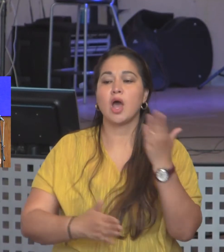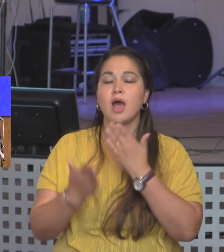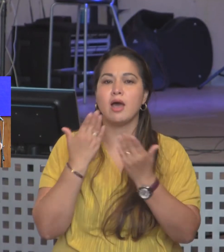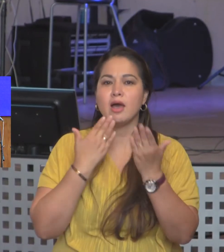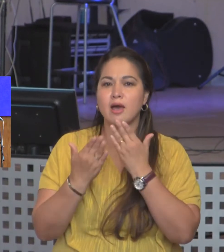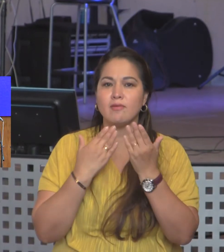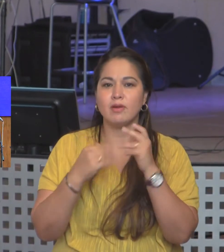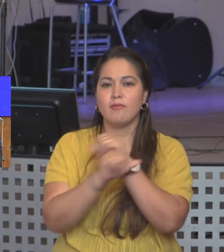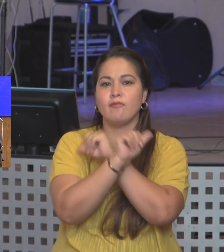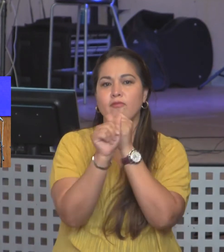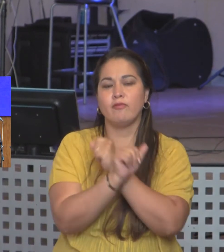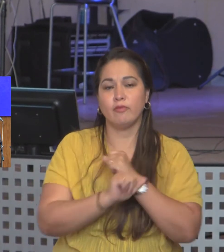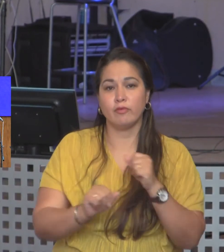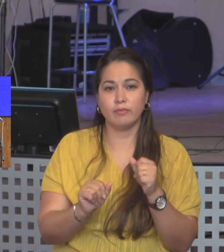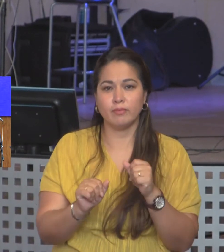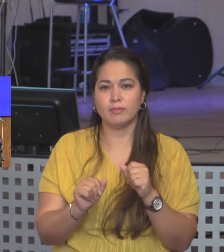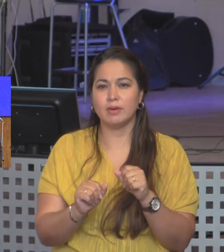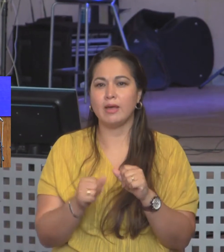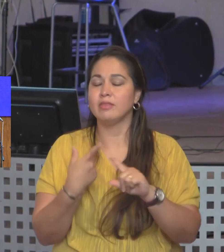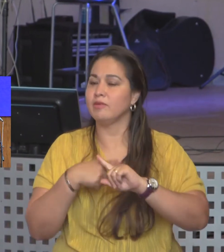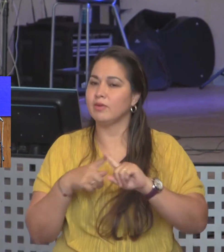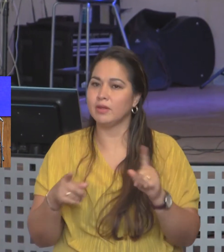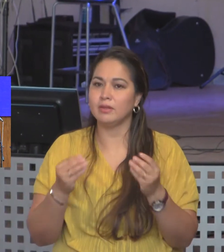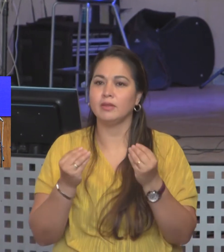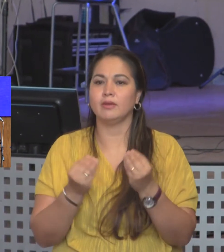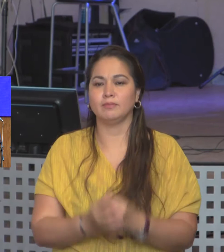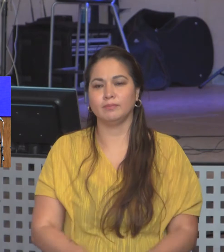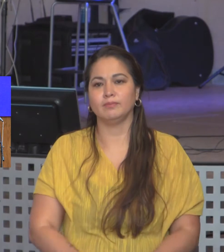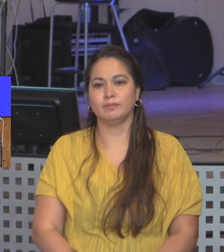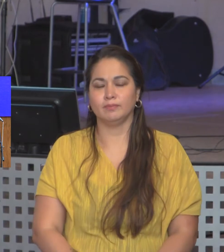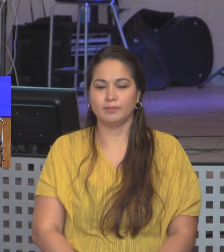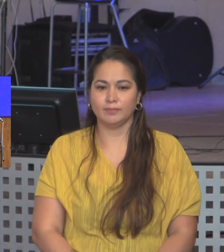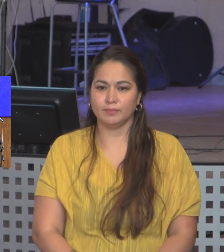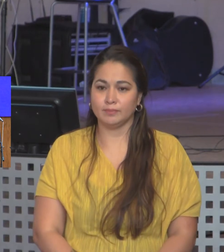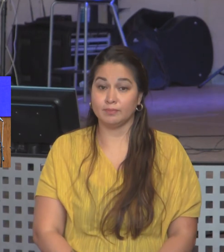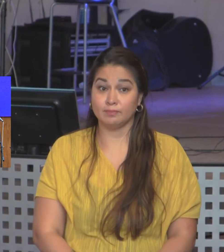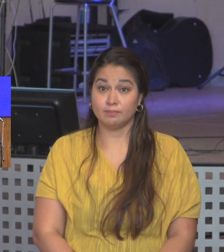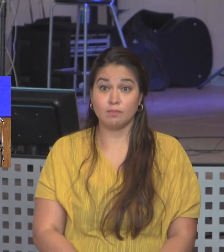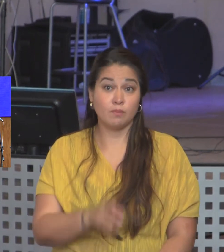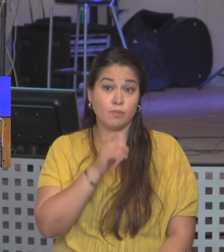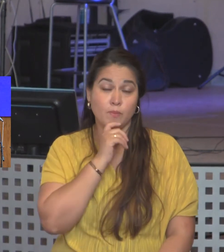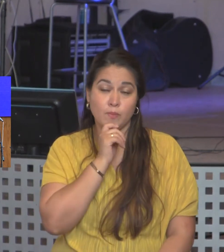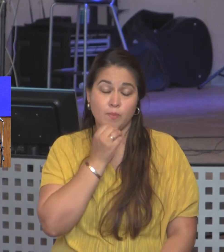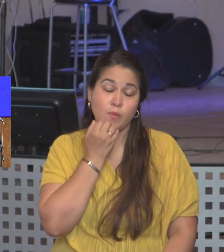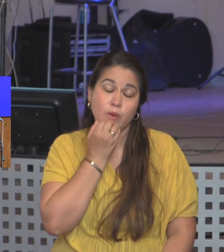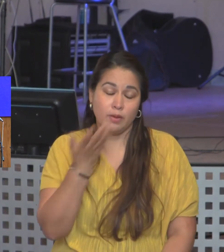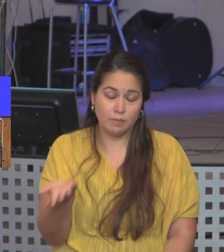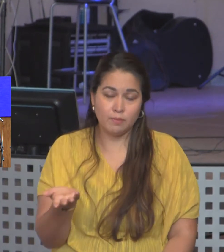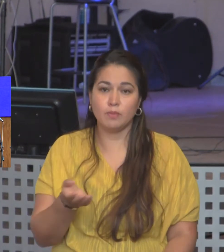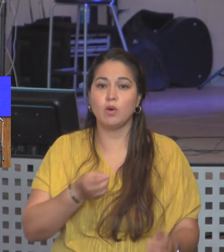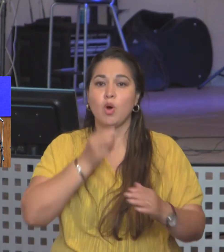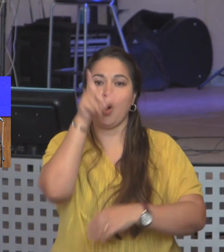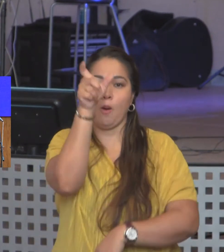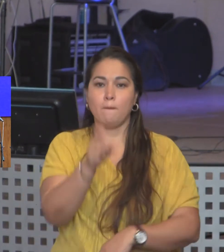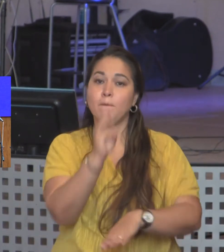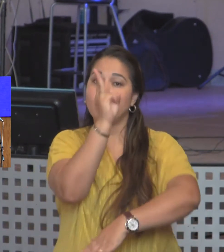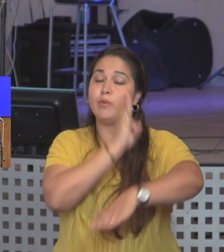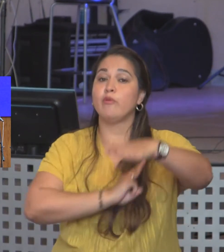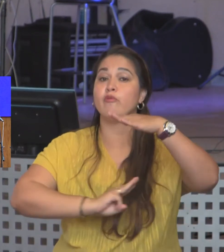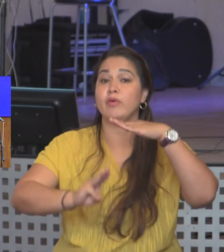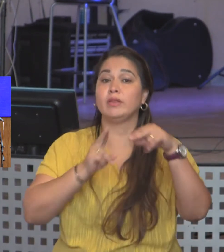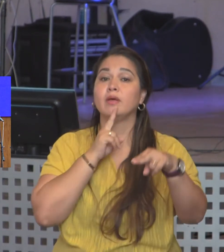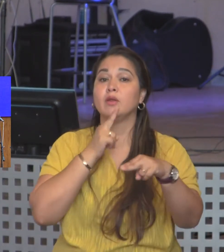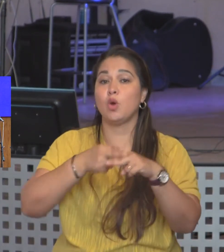días. Un gran profeta como Elías, que es el símbolo judío de los